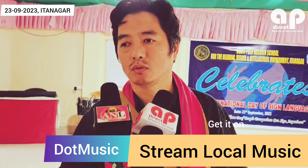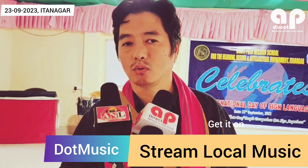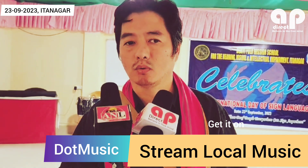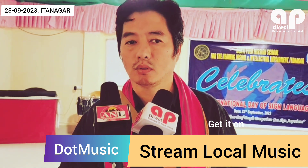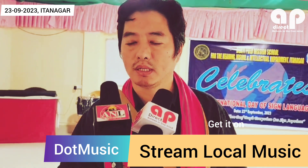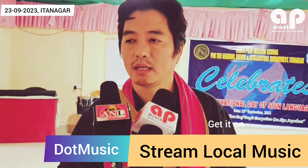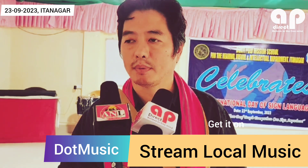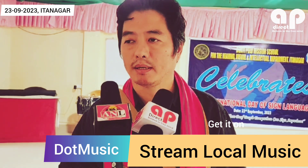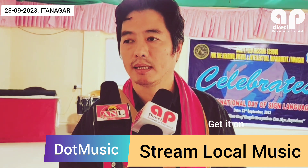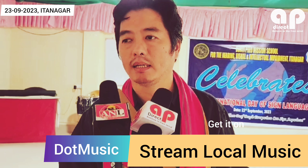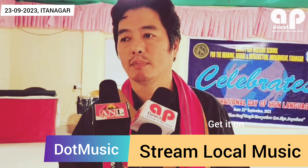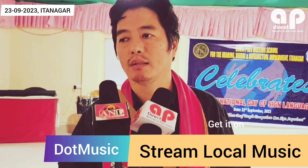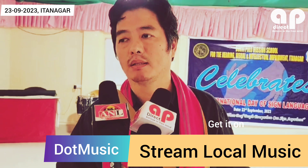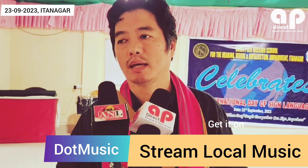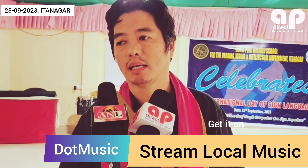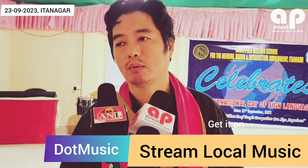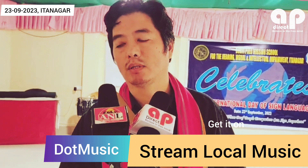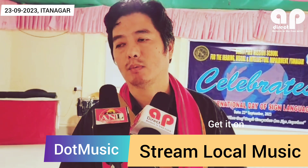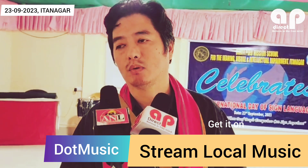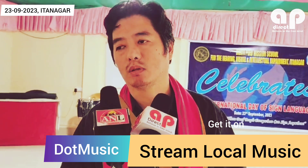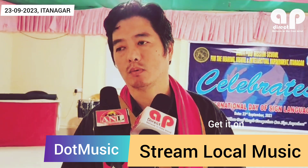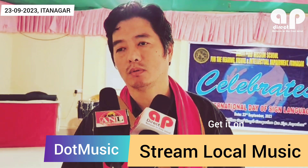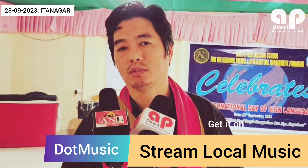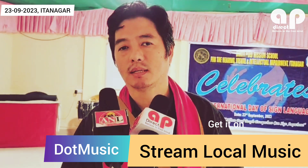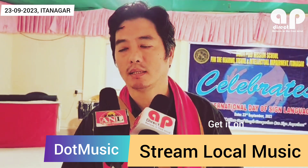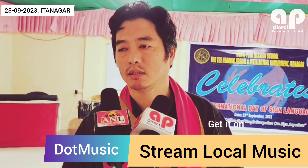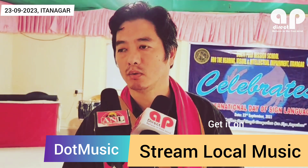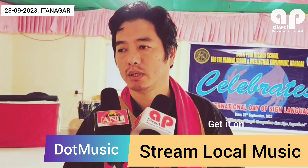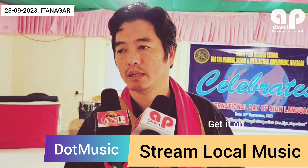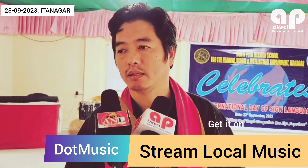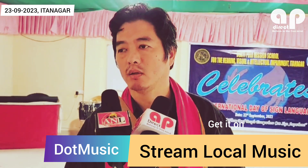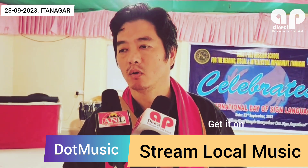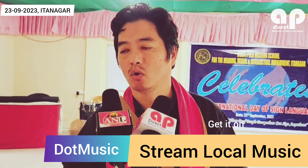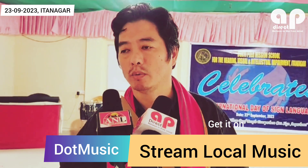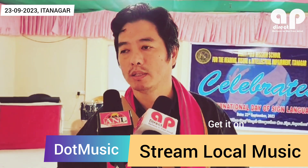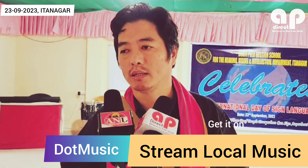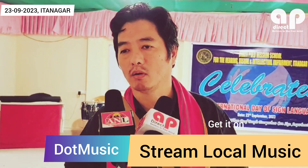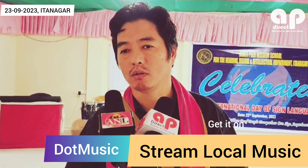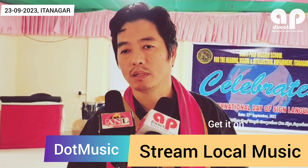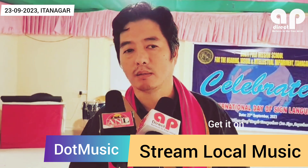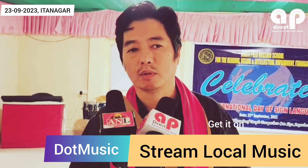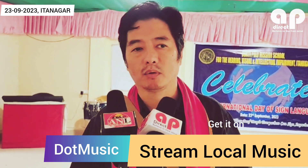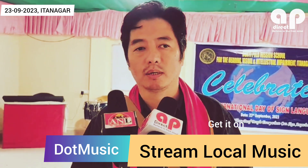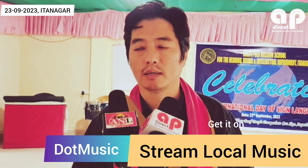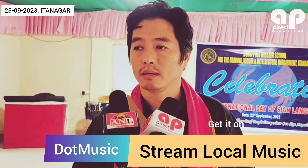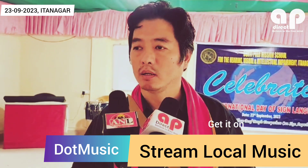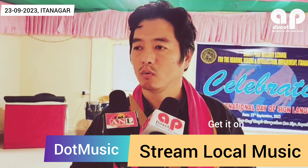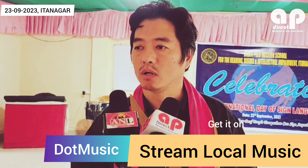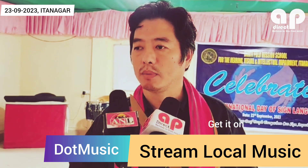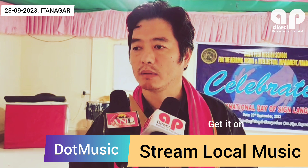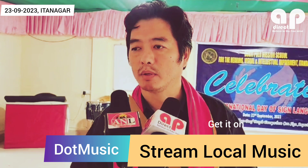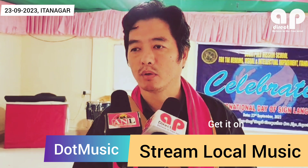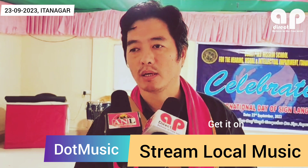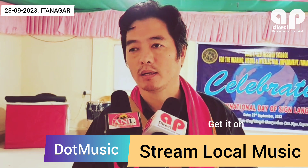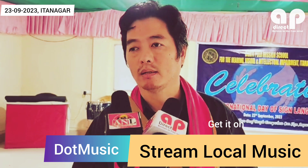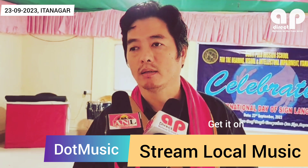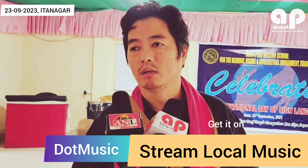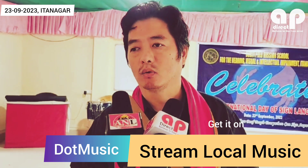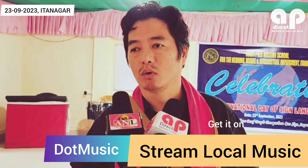तो सीख नहीं पाएगा, लेकिन basic sign language हम लोग को सबको जानना जरूरी है. कोई भी जगह, hospital में हो गया, workplace में हो गया, कोई